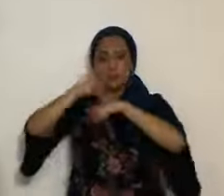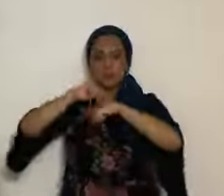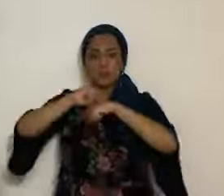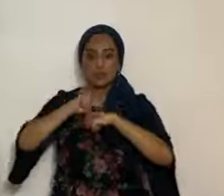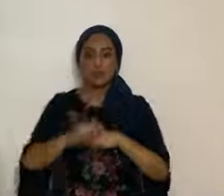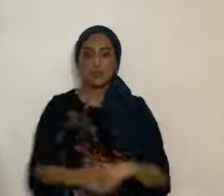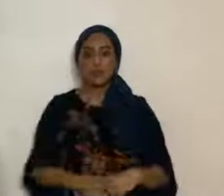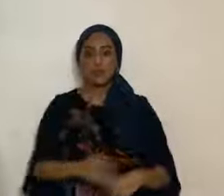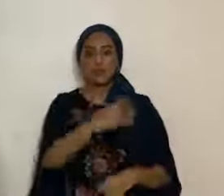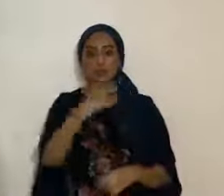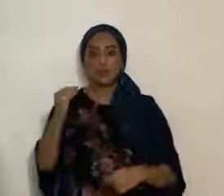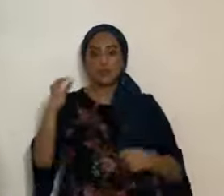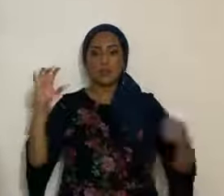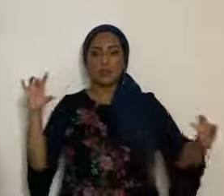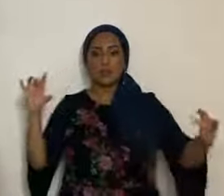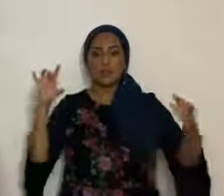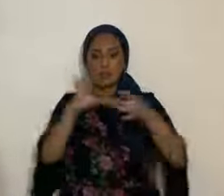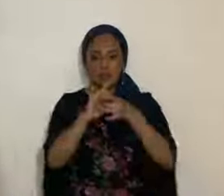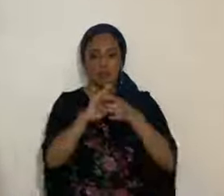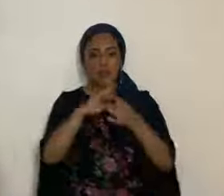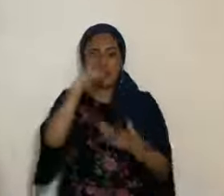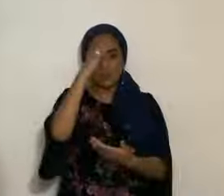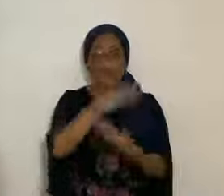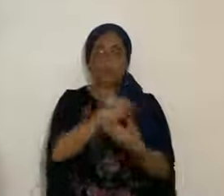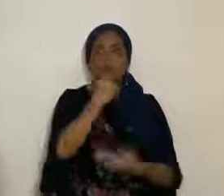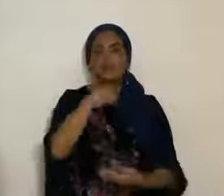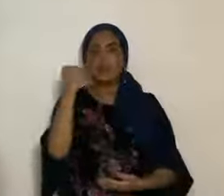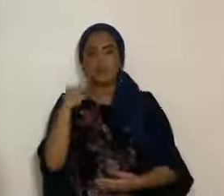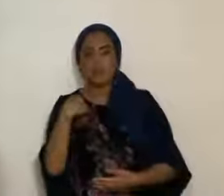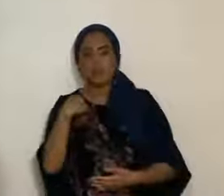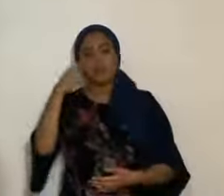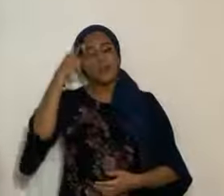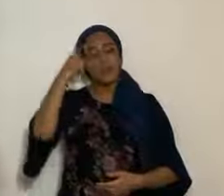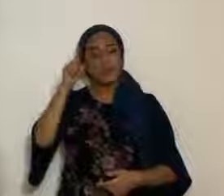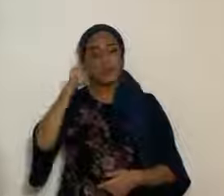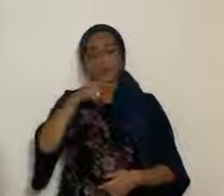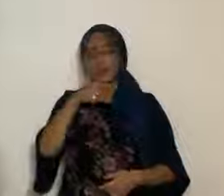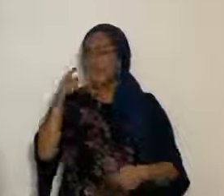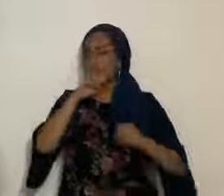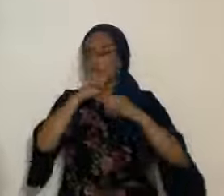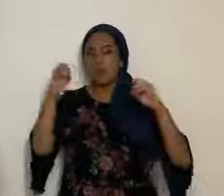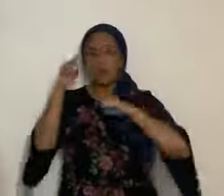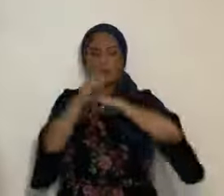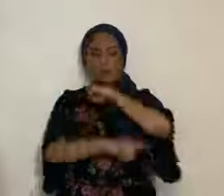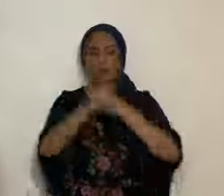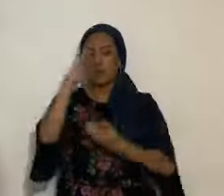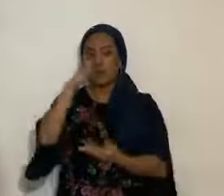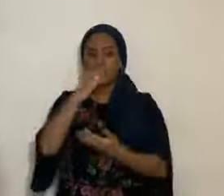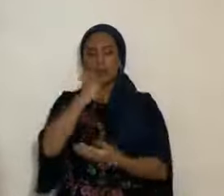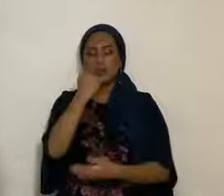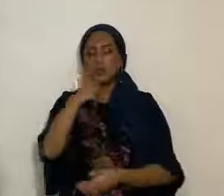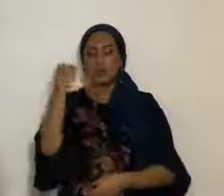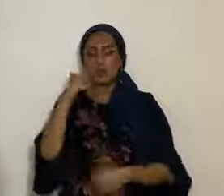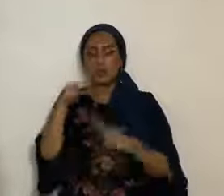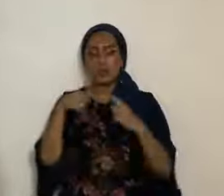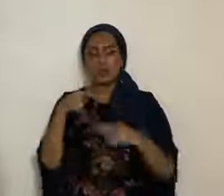y reconcilien a los hijos de Israel, para que no haya plaga en los hijos de Israel, al acercarse los hijos de